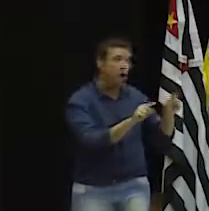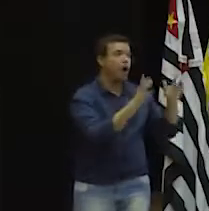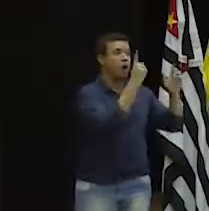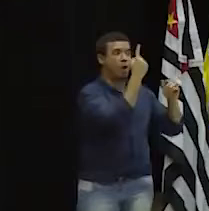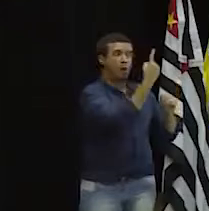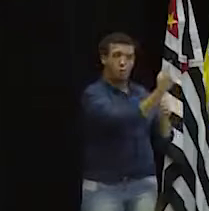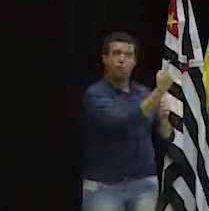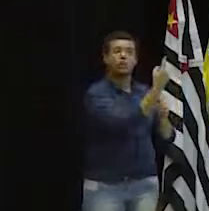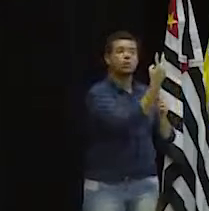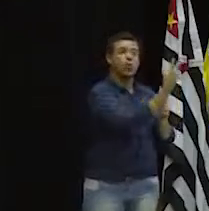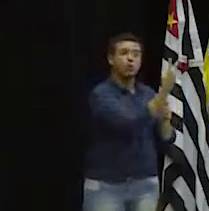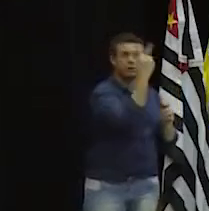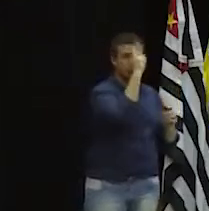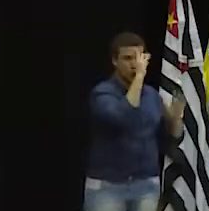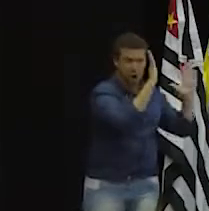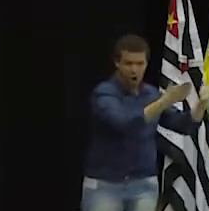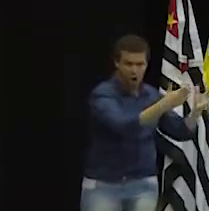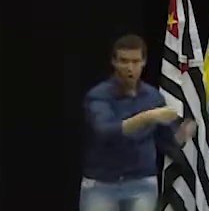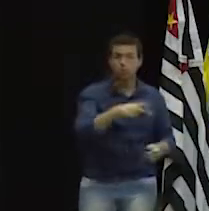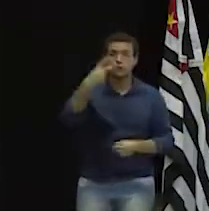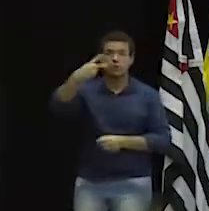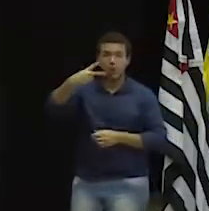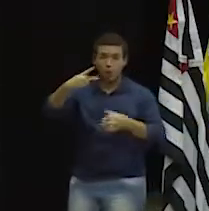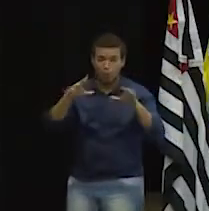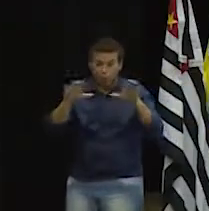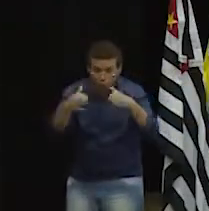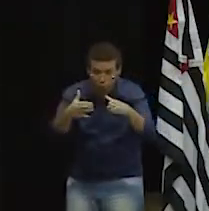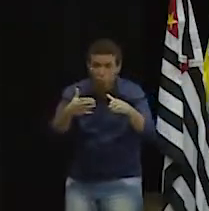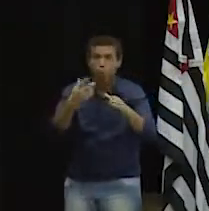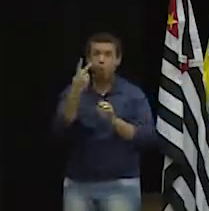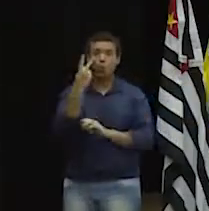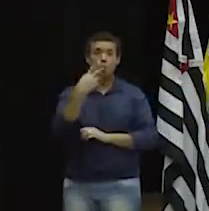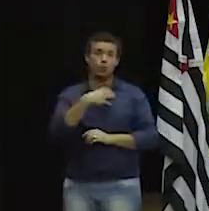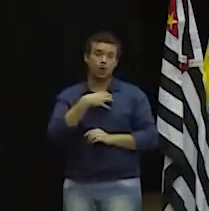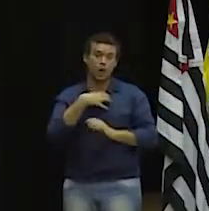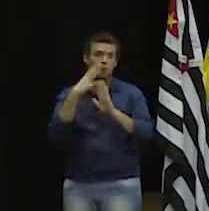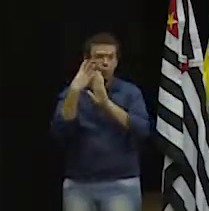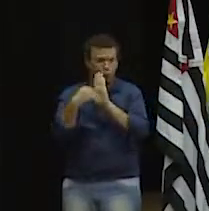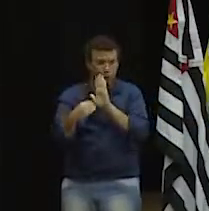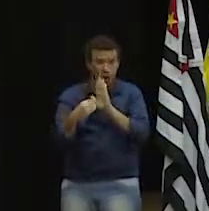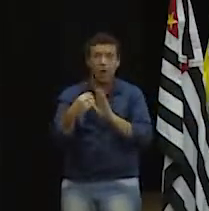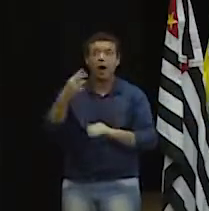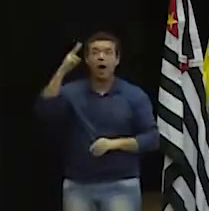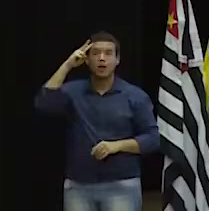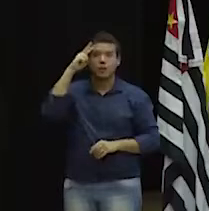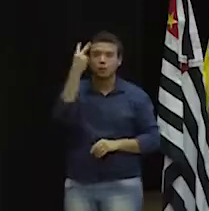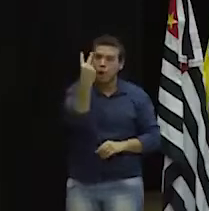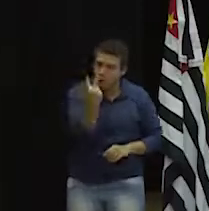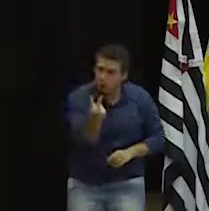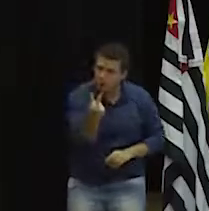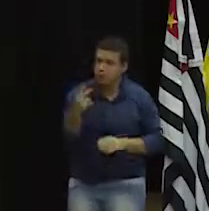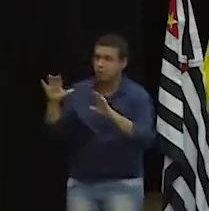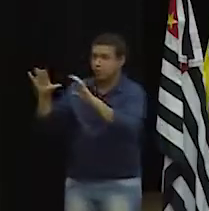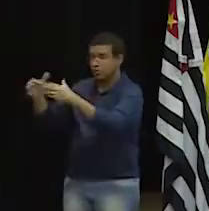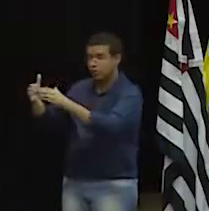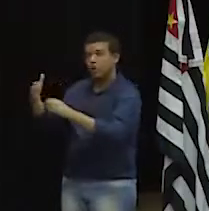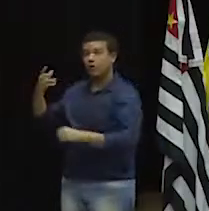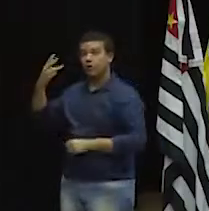Num dos modelos, 2 histórias. No segundo modelo, mais 2 histórias. E no